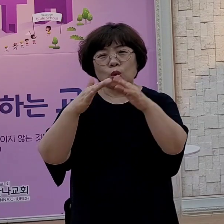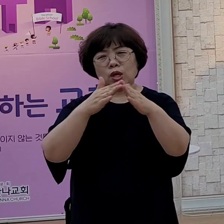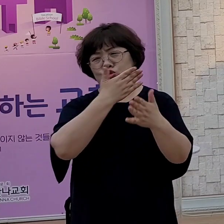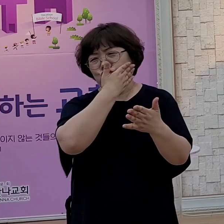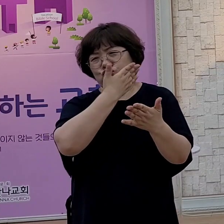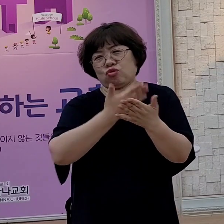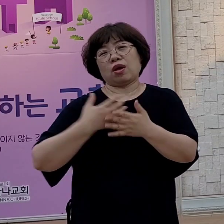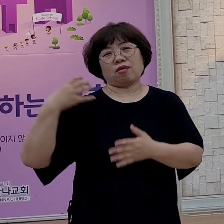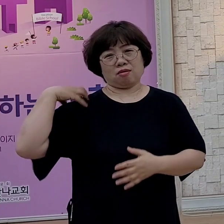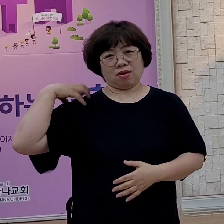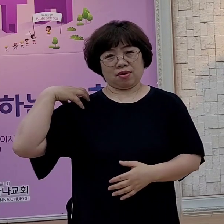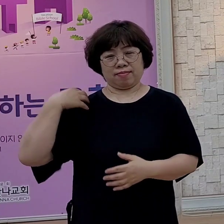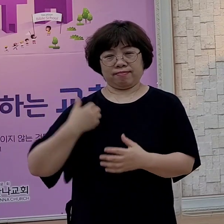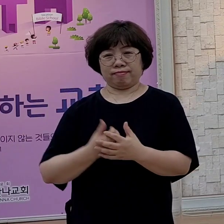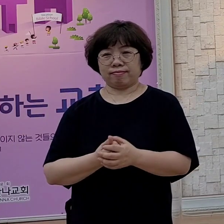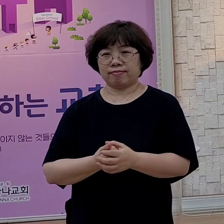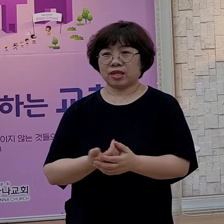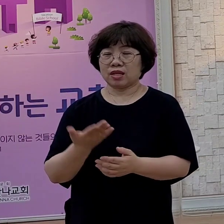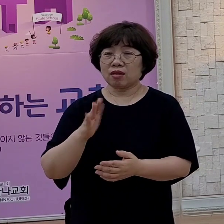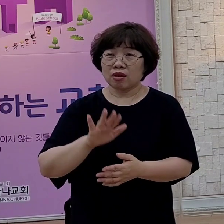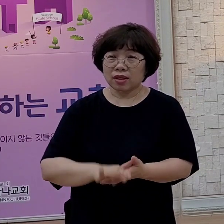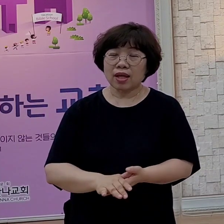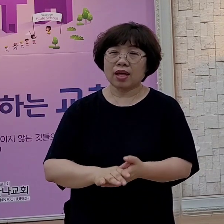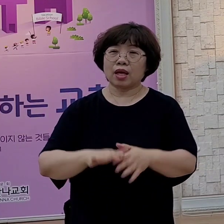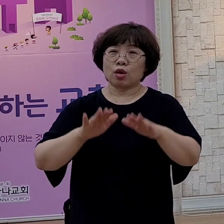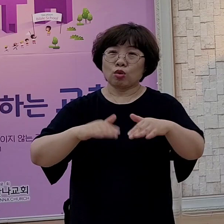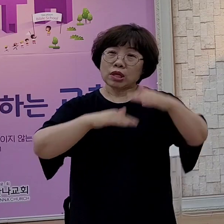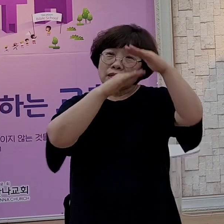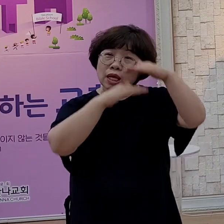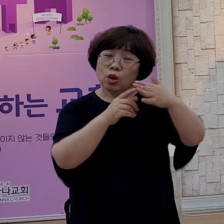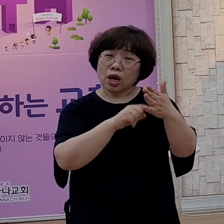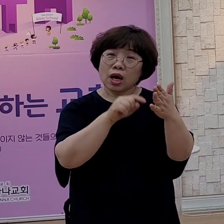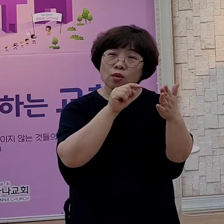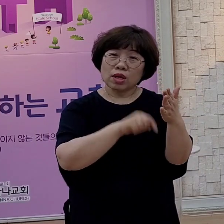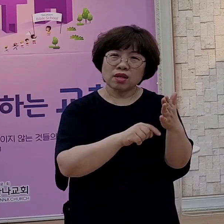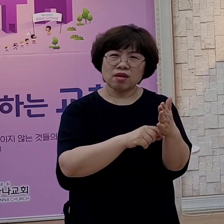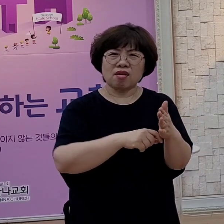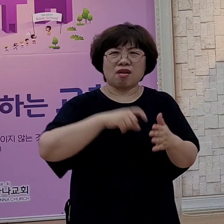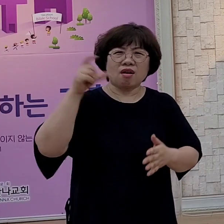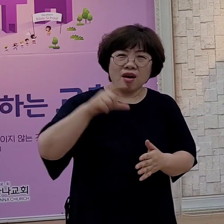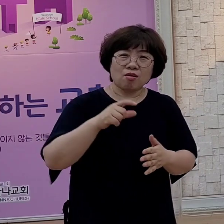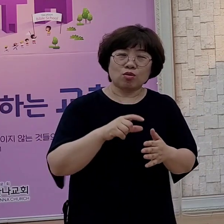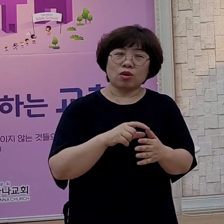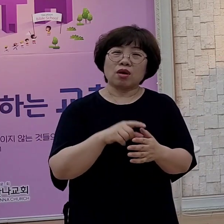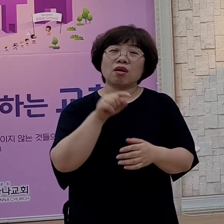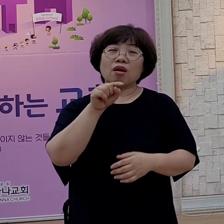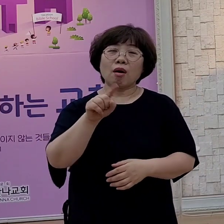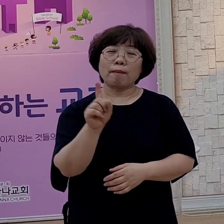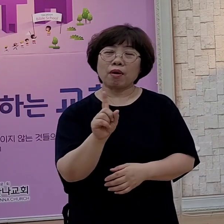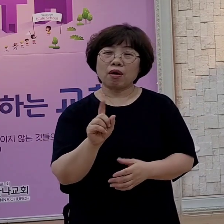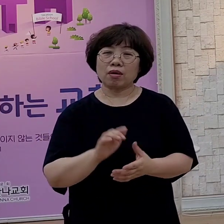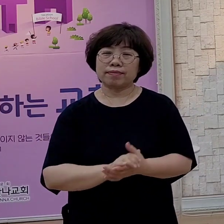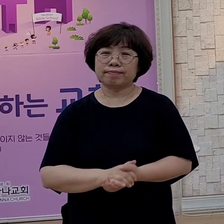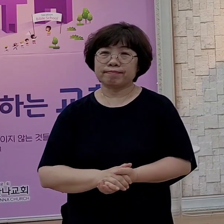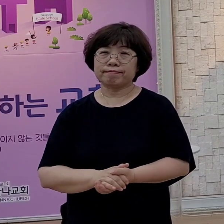그런데 오늘 이 본문에서 계속 강조하고 있는, 이 전반부에서 강조하고 있는 게 뭐냐면,